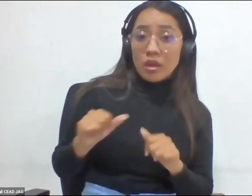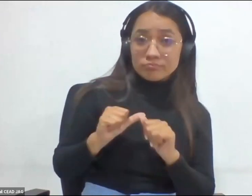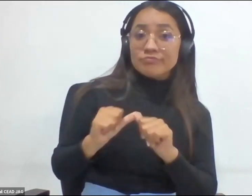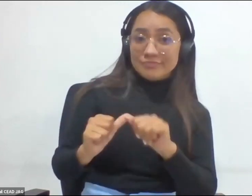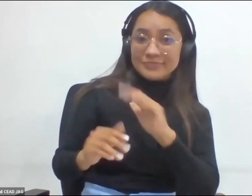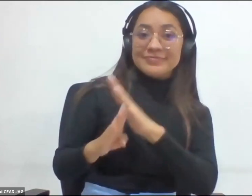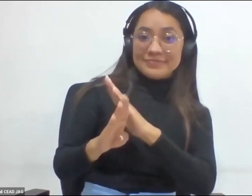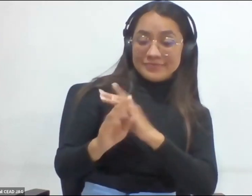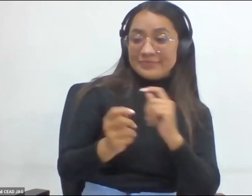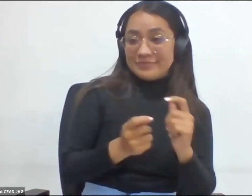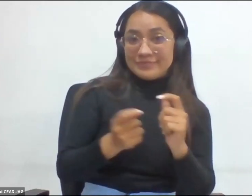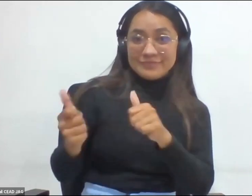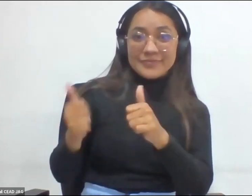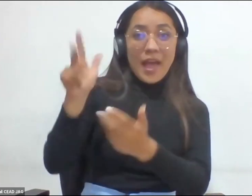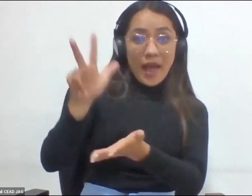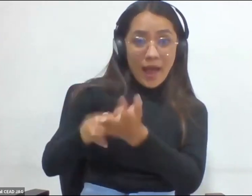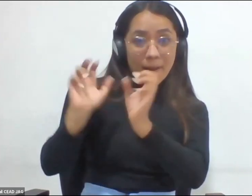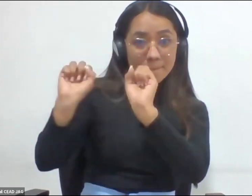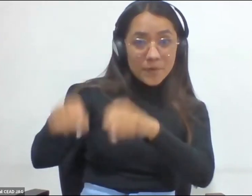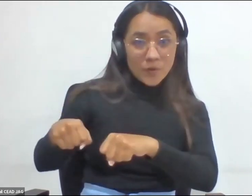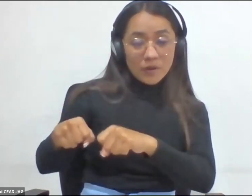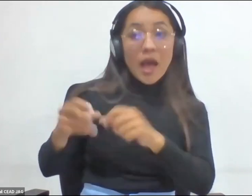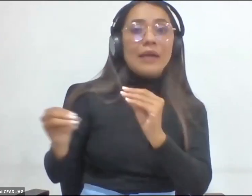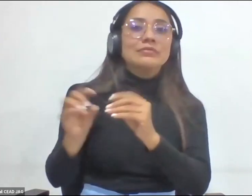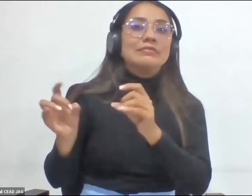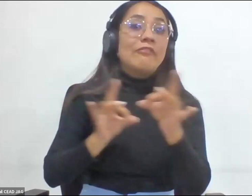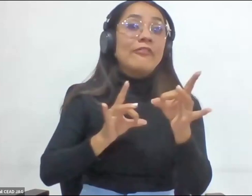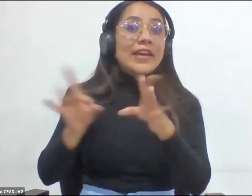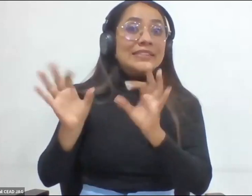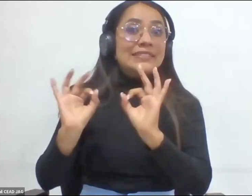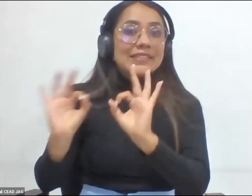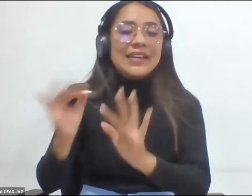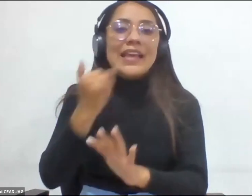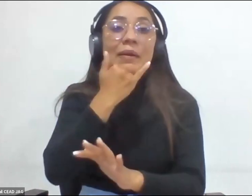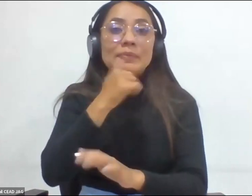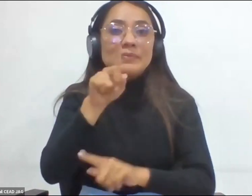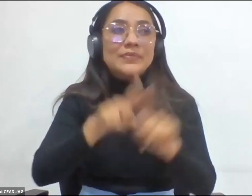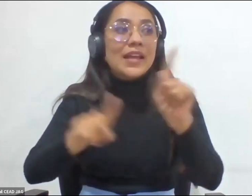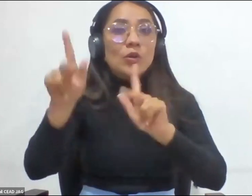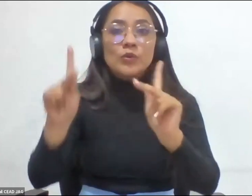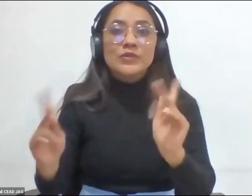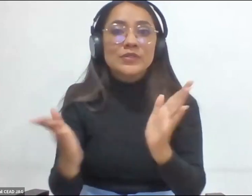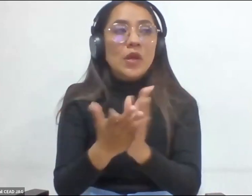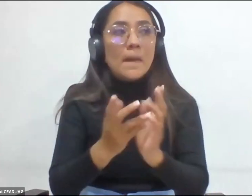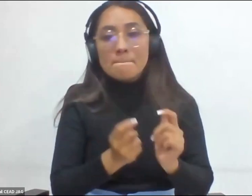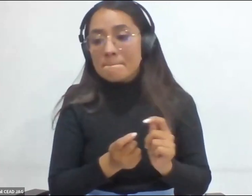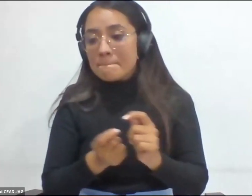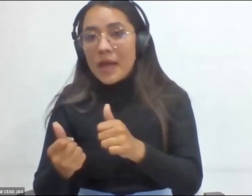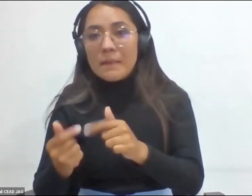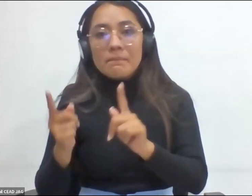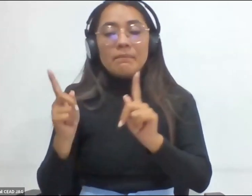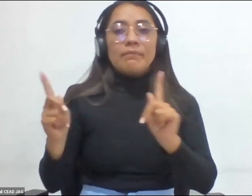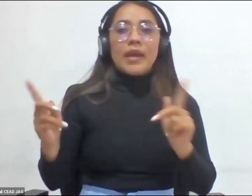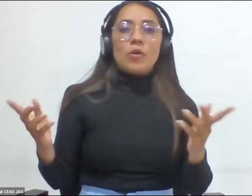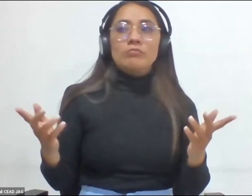efectivamente aprobado y que también esté vigente Porque muchos estudiantes están beneficiados pero ya perdieron la